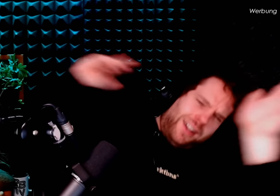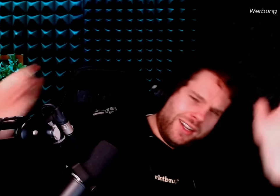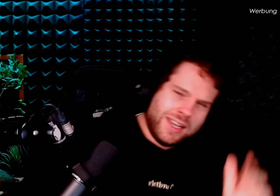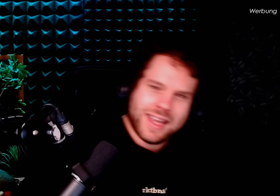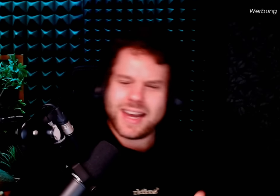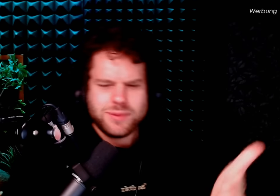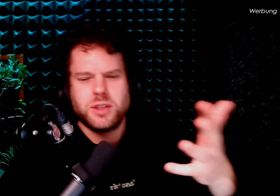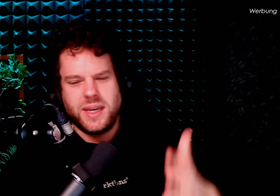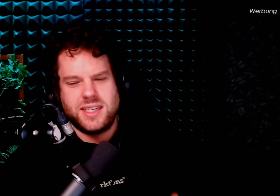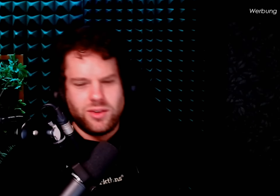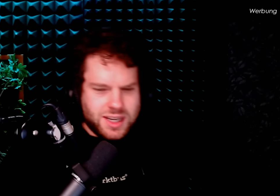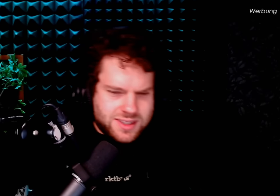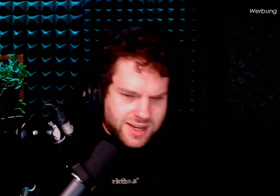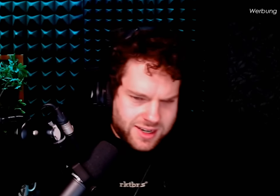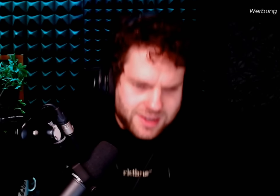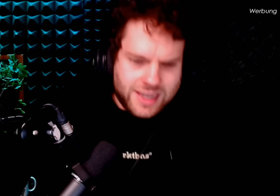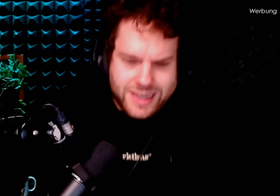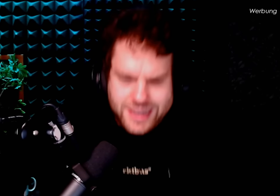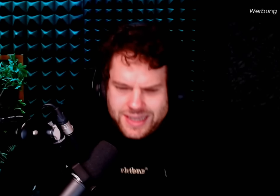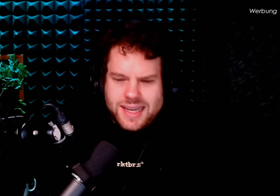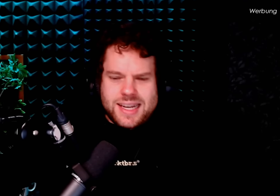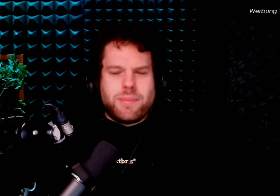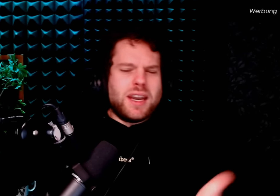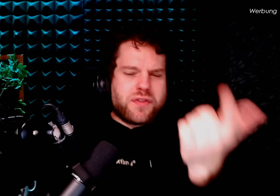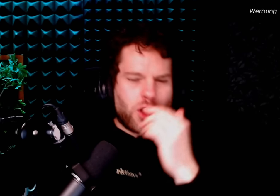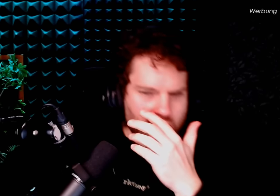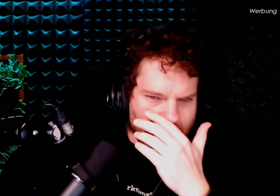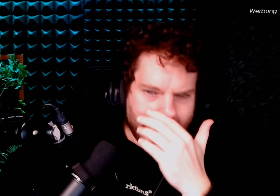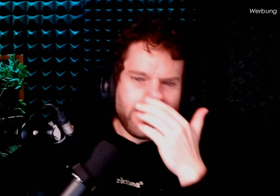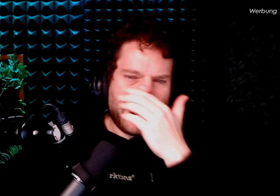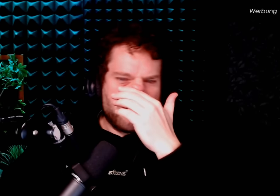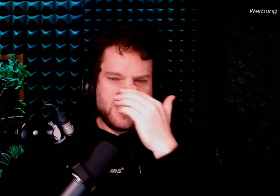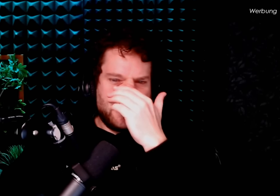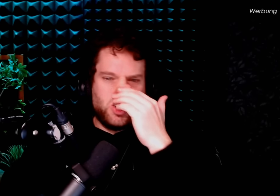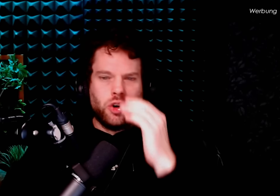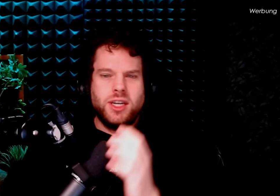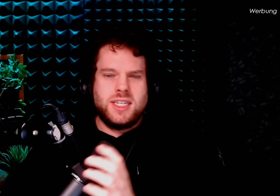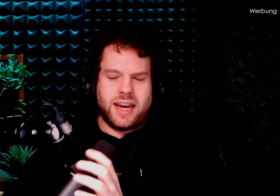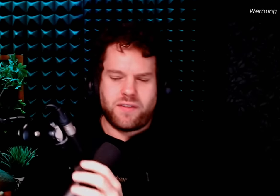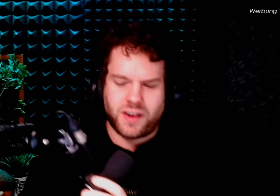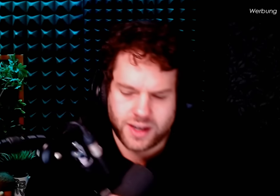Das muss Meteorit sein. Kann man da Vorschläge machen oder sind die durch einfach?